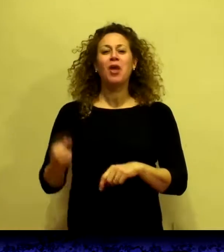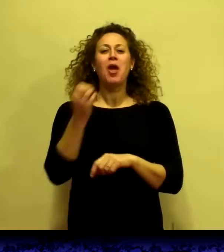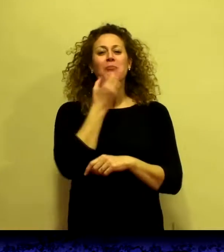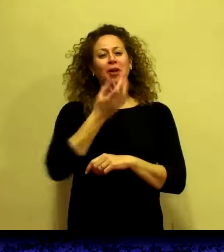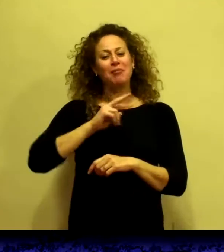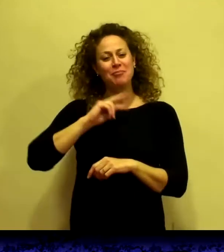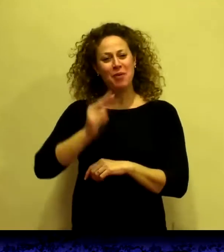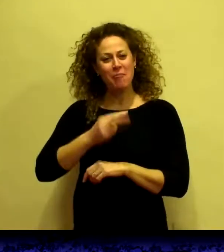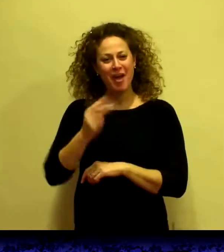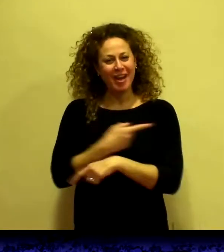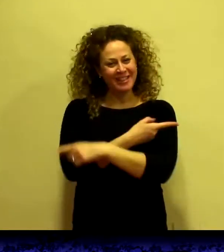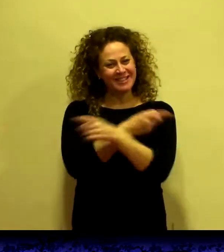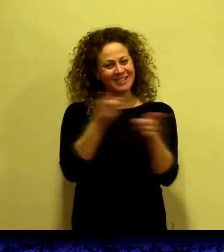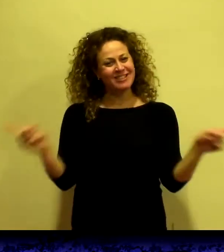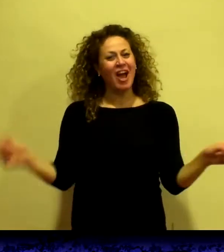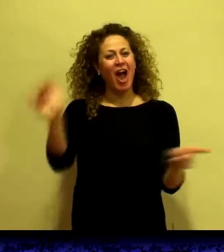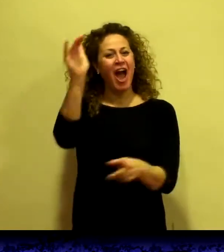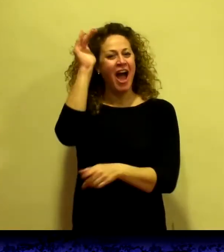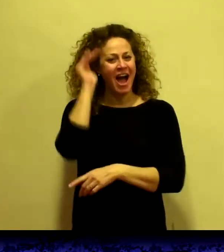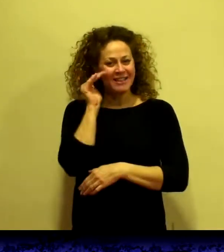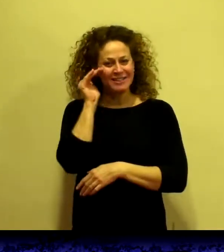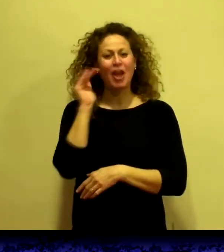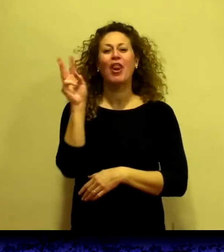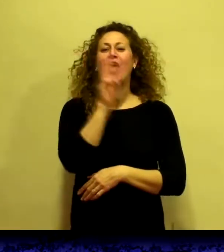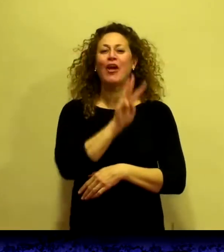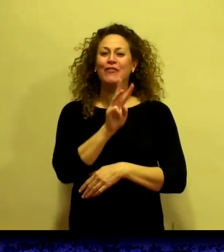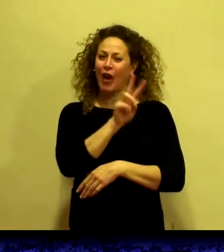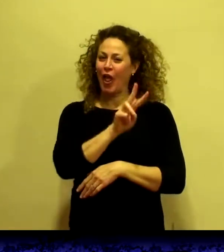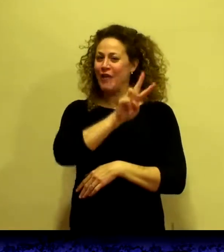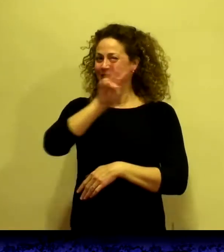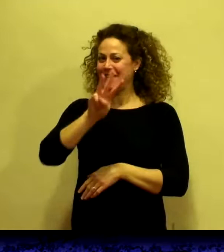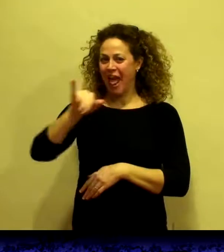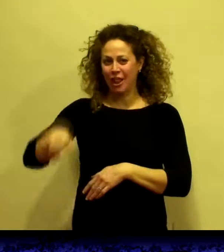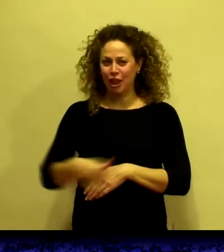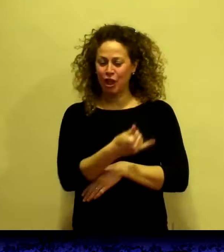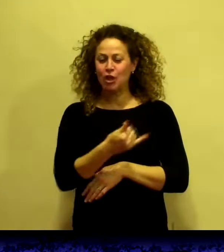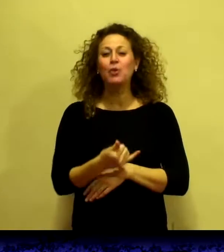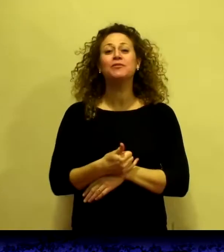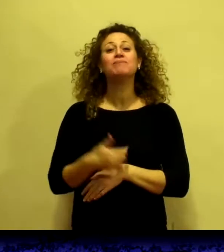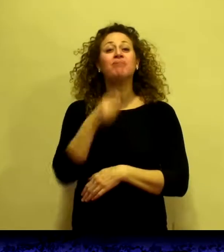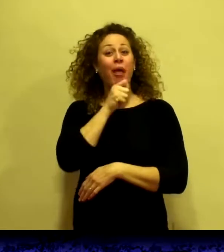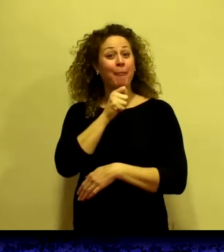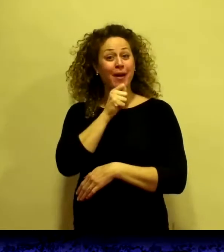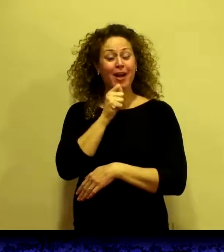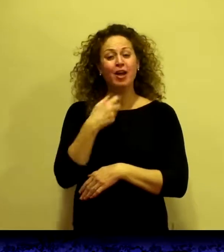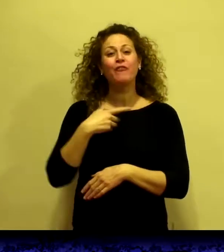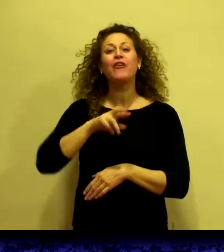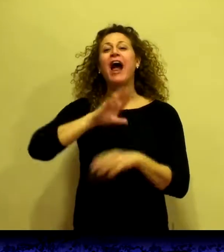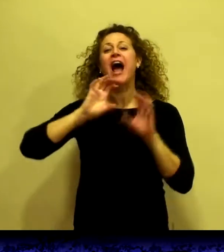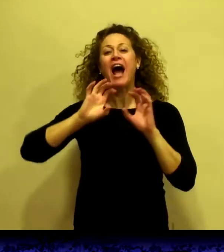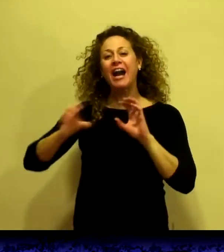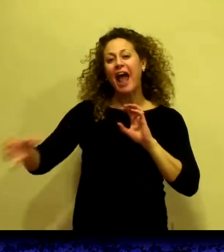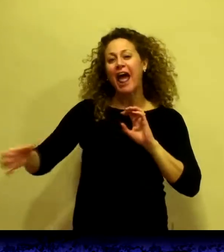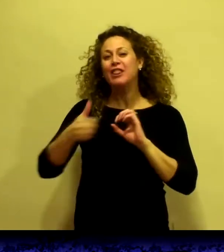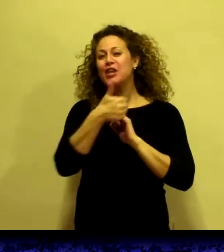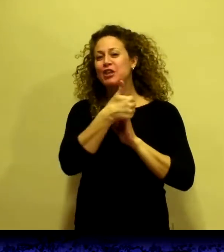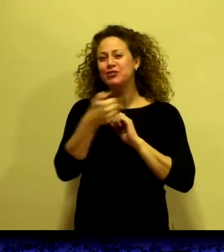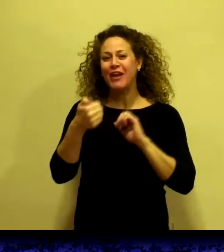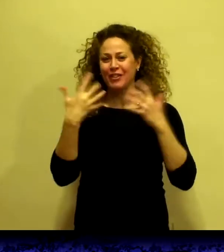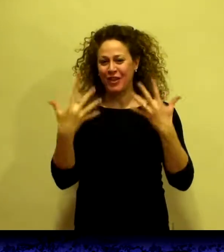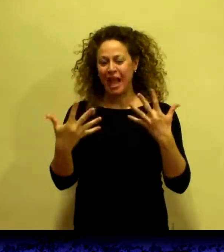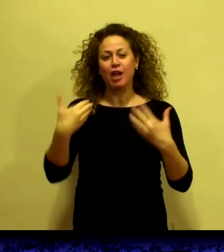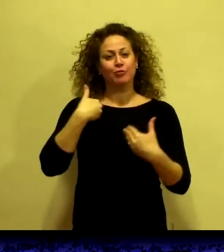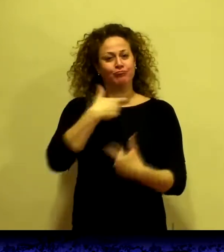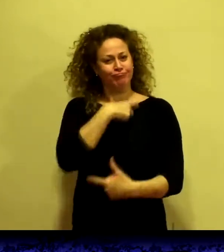Buon pomeriggio a tutti gli amici di Bolon Bright You. Ai microfoni di Radio 110 ci sono io,